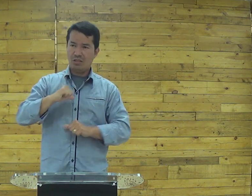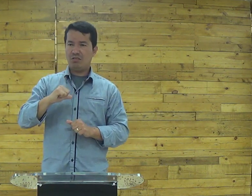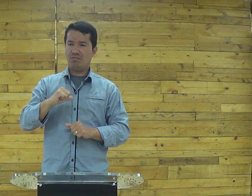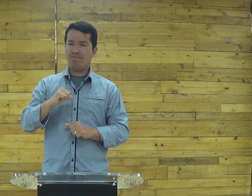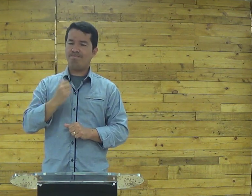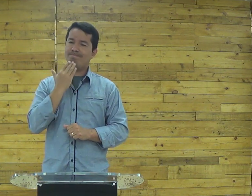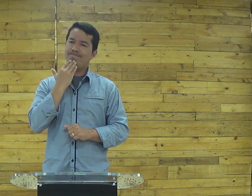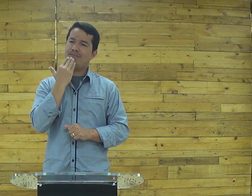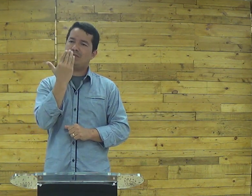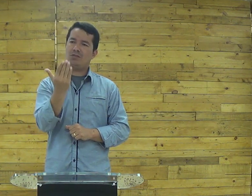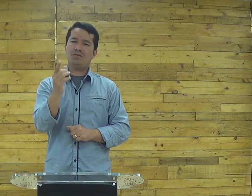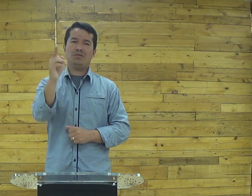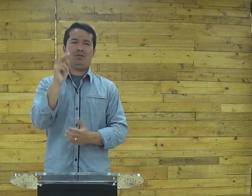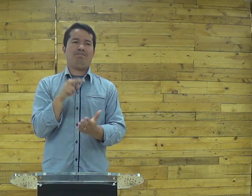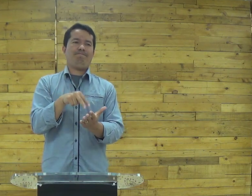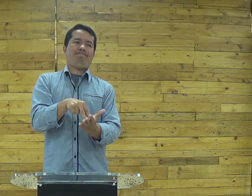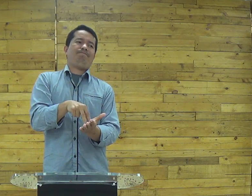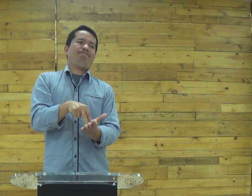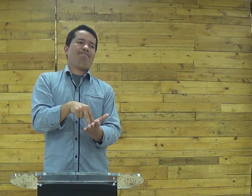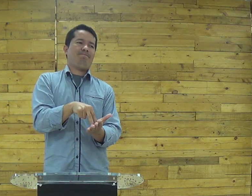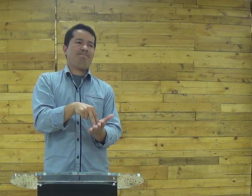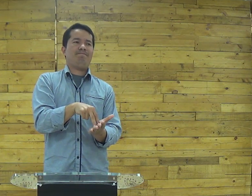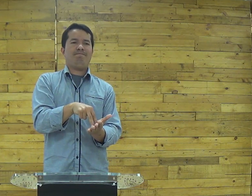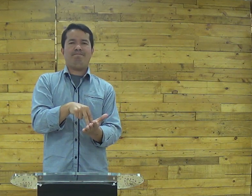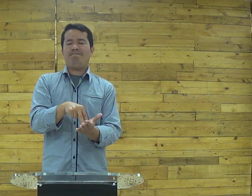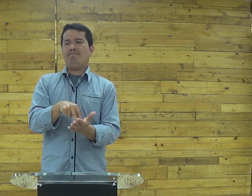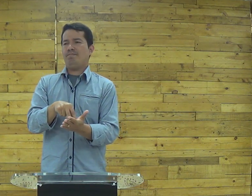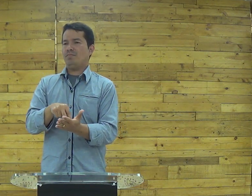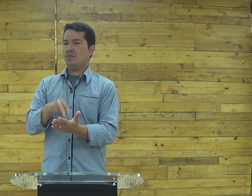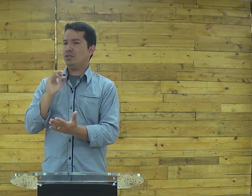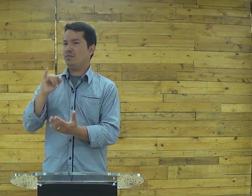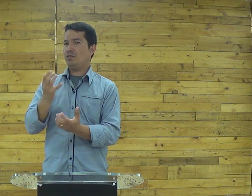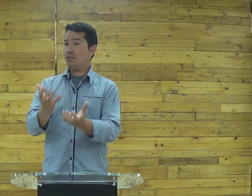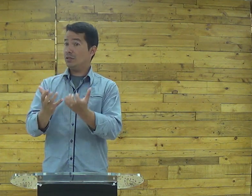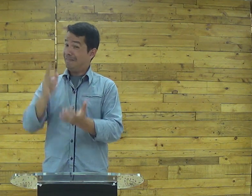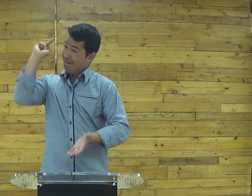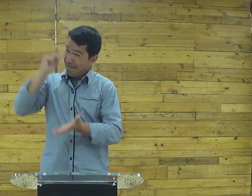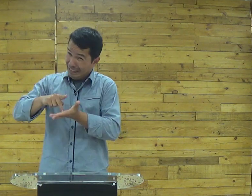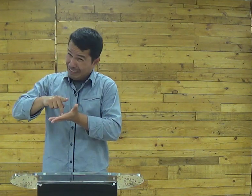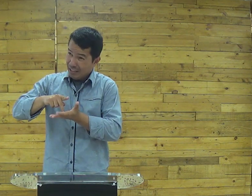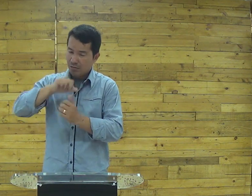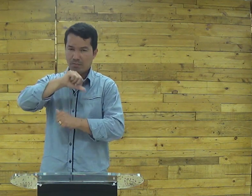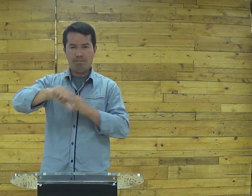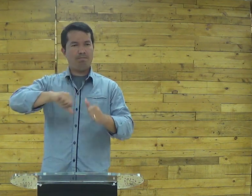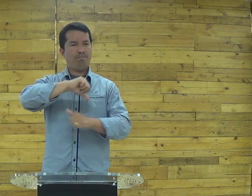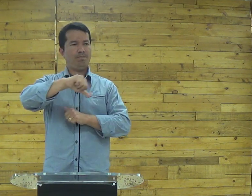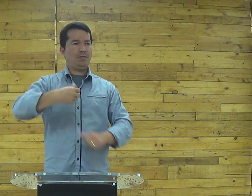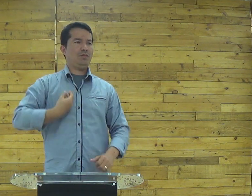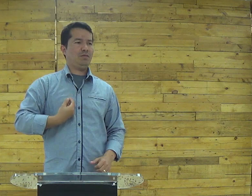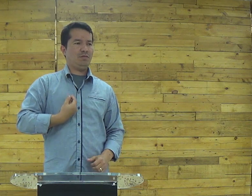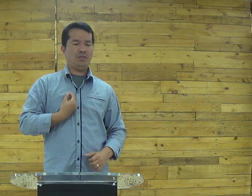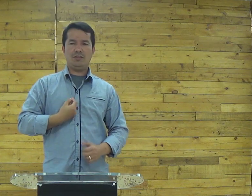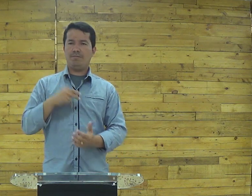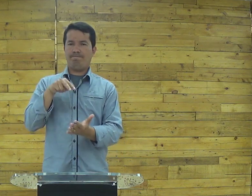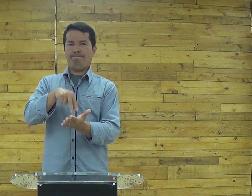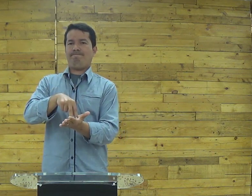transforme suas vidas. Eu quero pedir que você fique em pé. Se você realmente quer essa mudança de